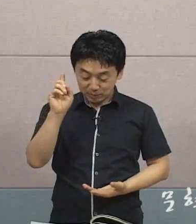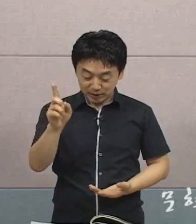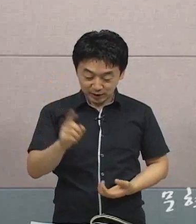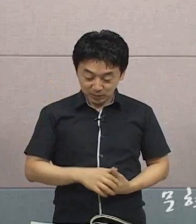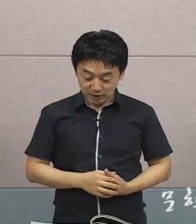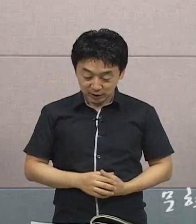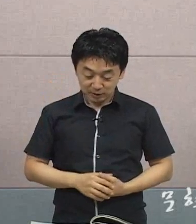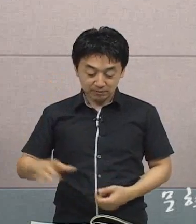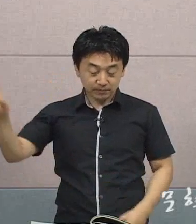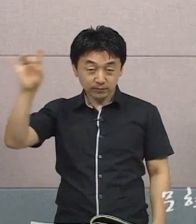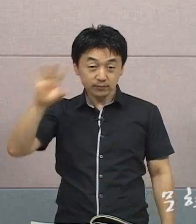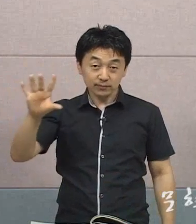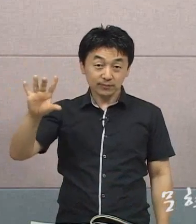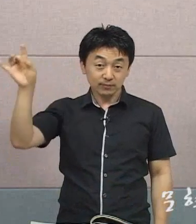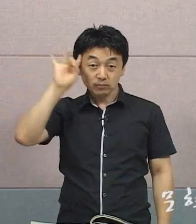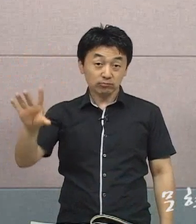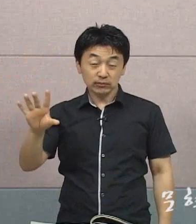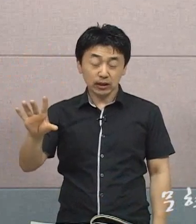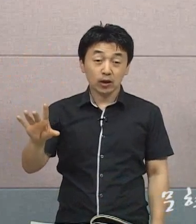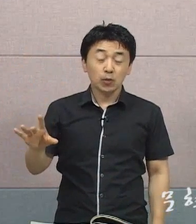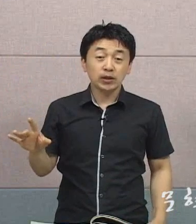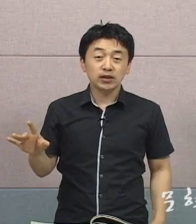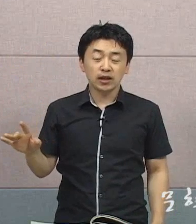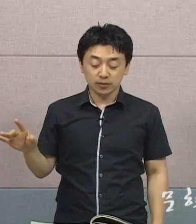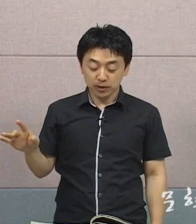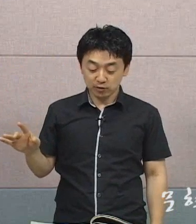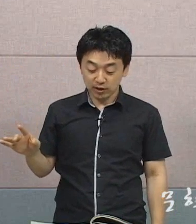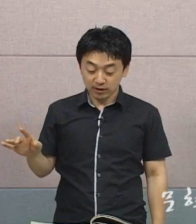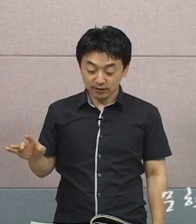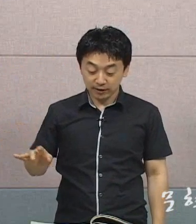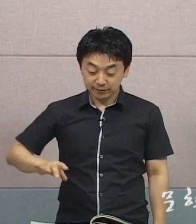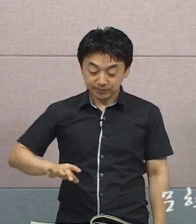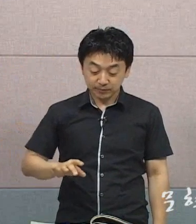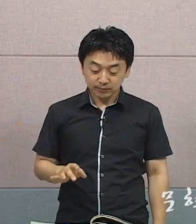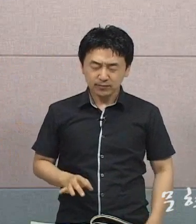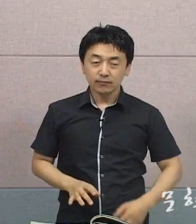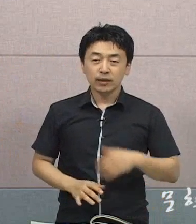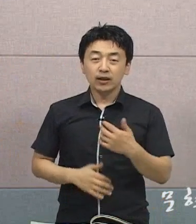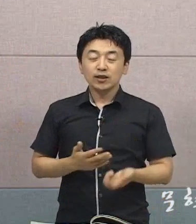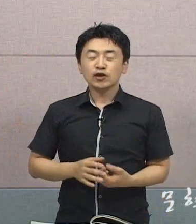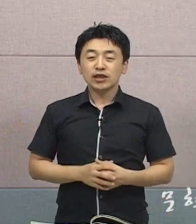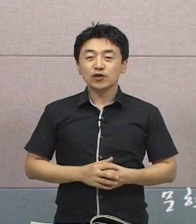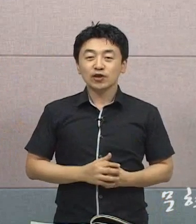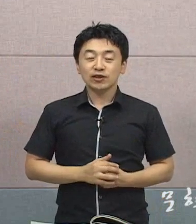33페이지의 첫 번째 단어입니다. 네, 웬일이야, 뜻밖이구나. 네. 저는 이 단어를 어떻게